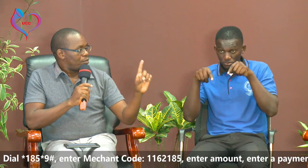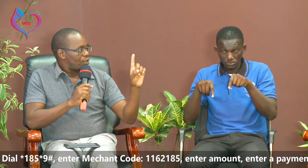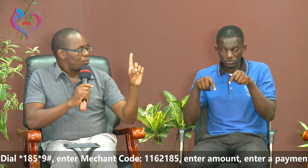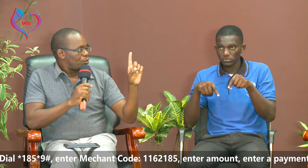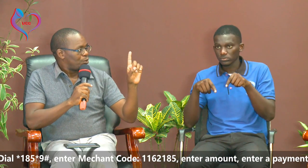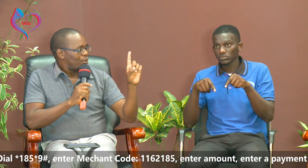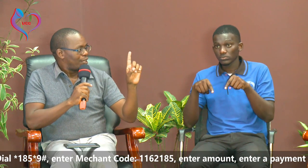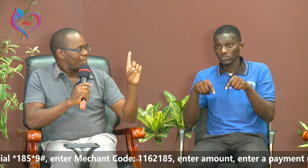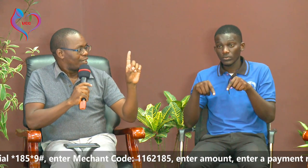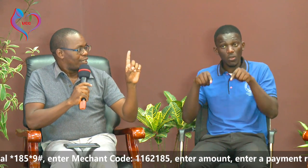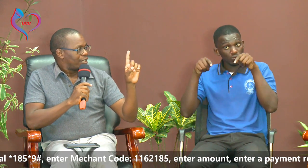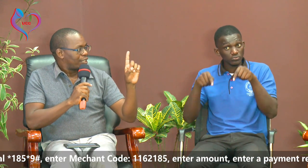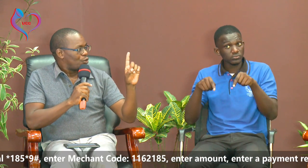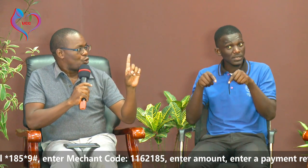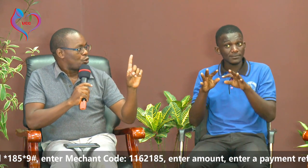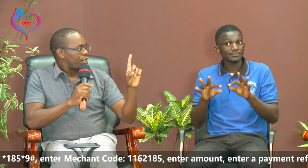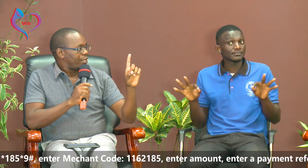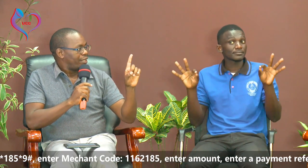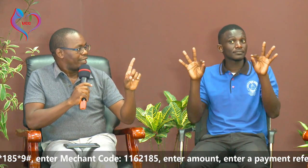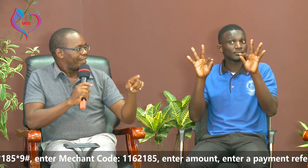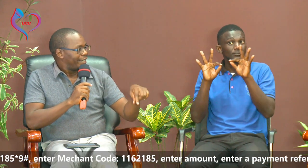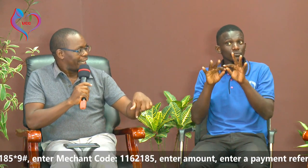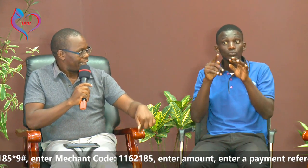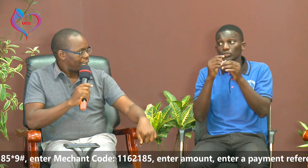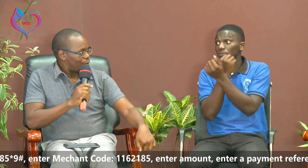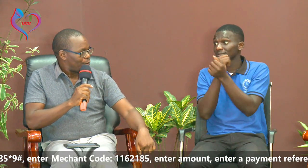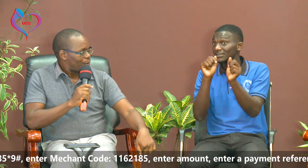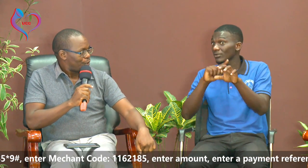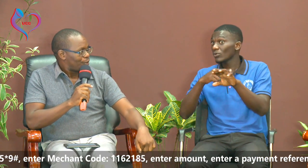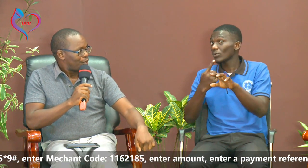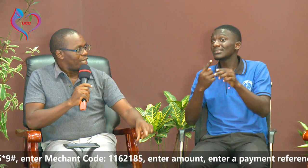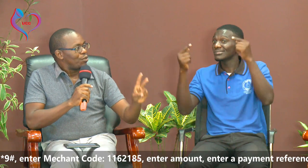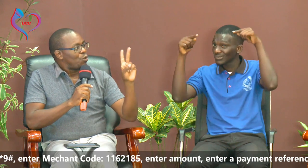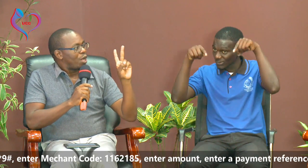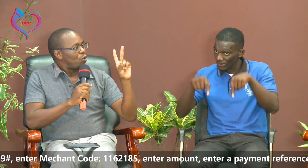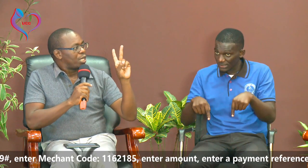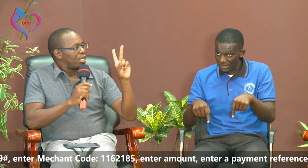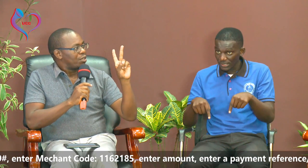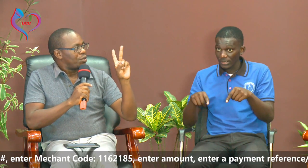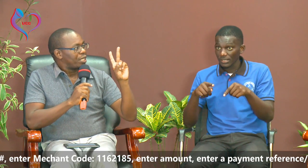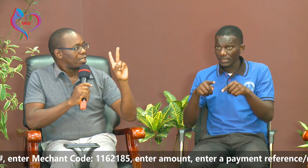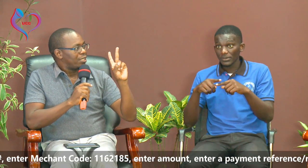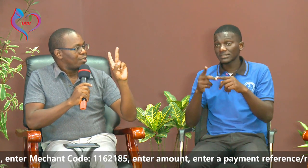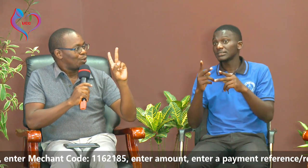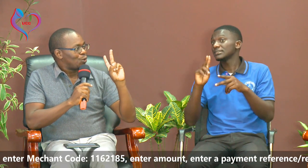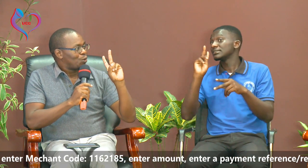bwali omukulu. Wewaawo. Nti olokoka ddi? Leero. Leero lunaku lwakubiri lwe bayita ki?